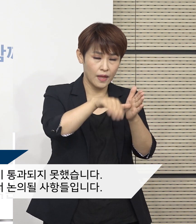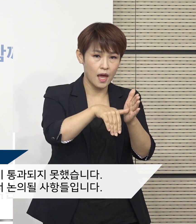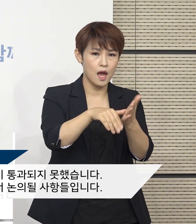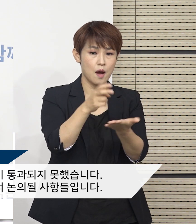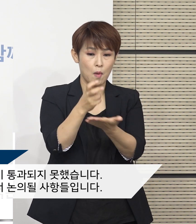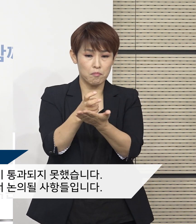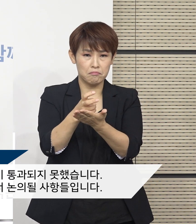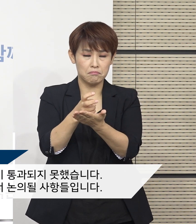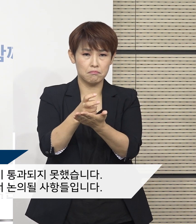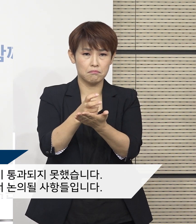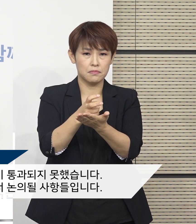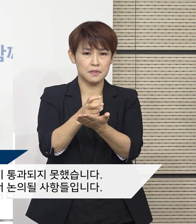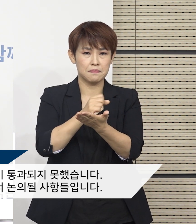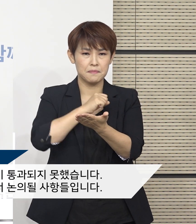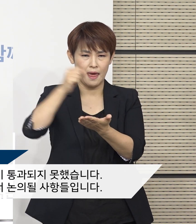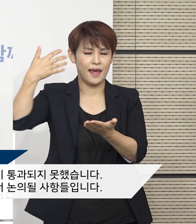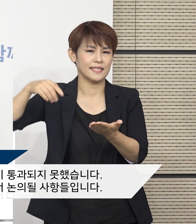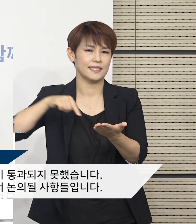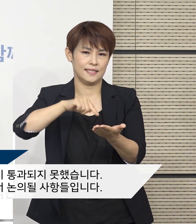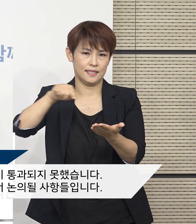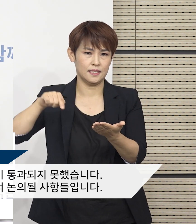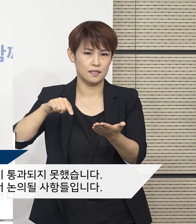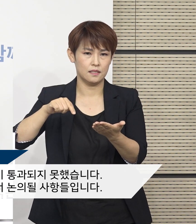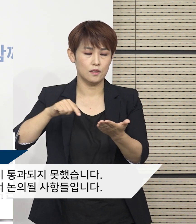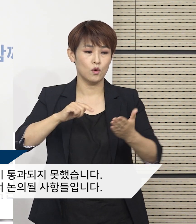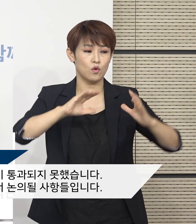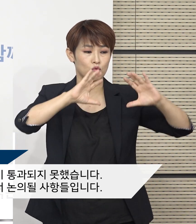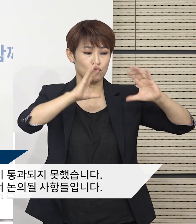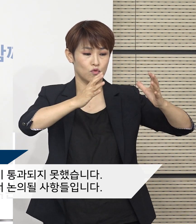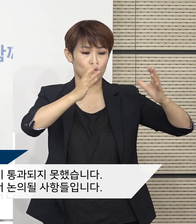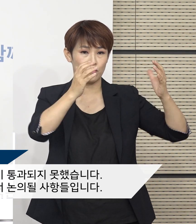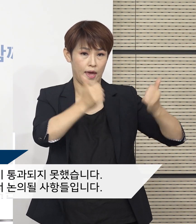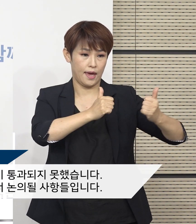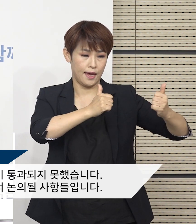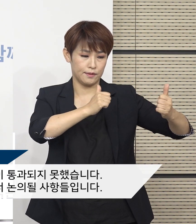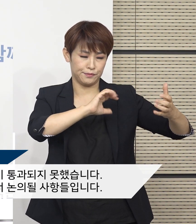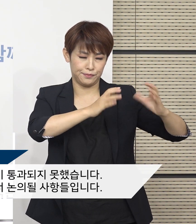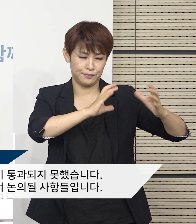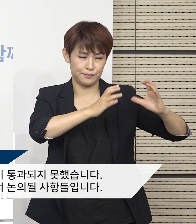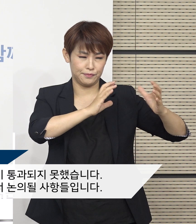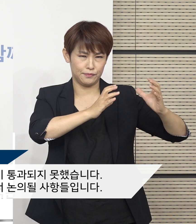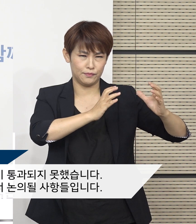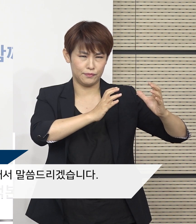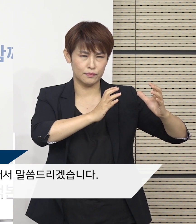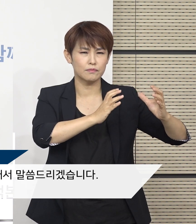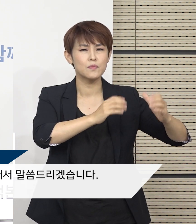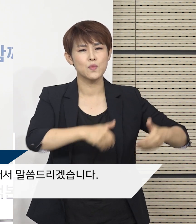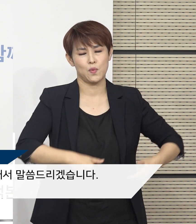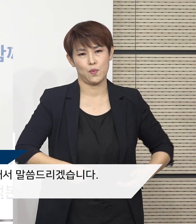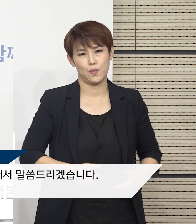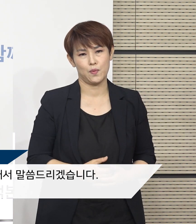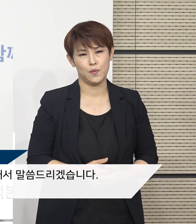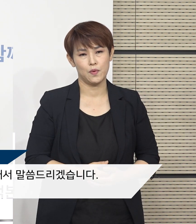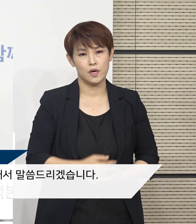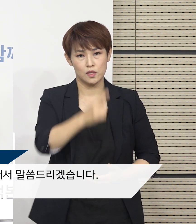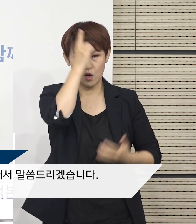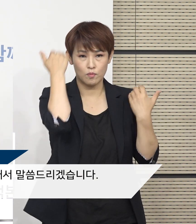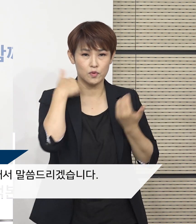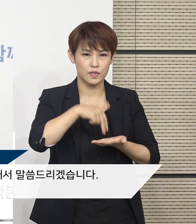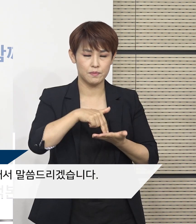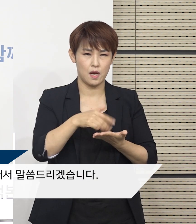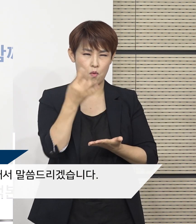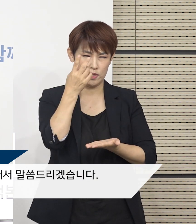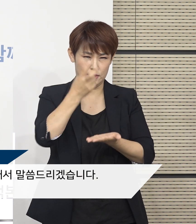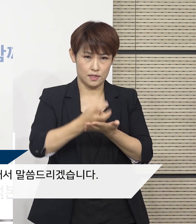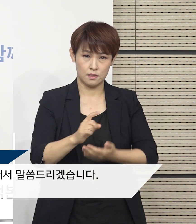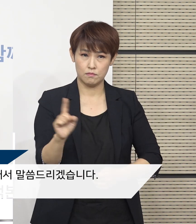통과가 되지 못했습니다. 모든 사항들은 국회에서 법률 심의 과정에서 논의될 사항들입니다. 다만 정부가 가지고 있는 기본